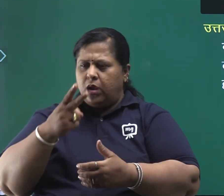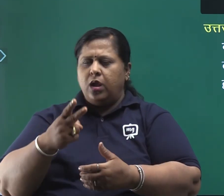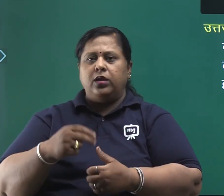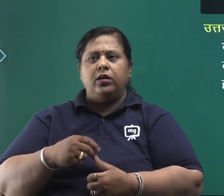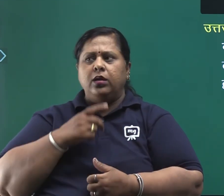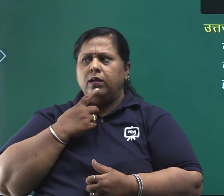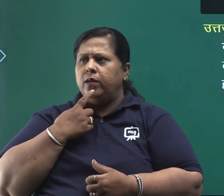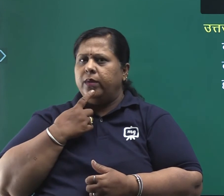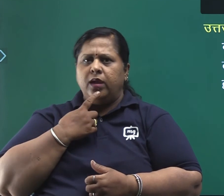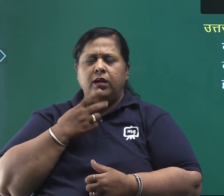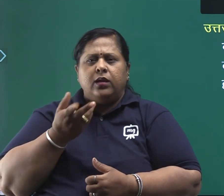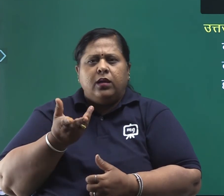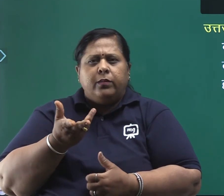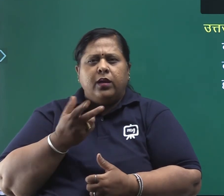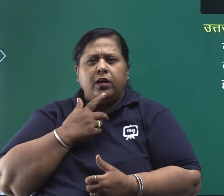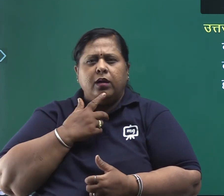कहीं मैं